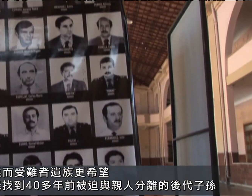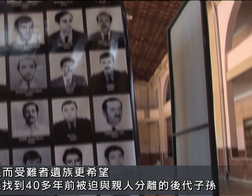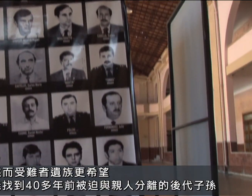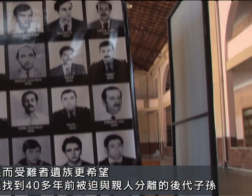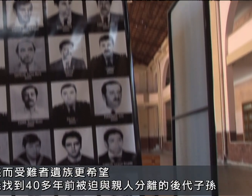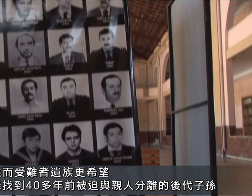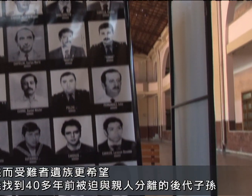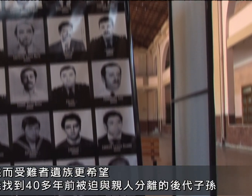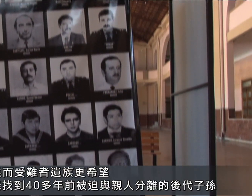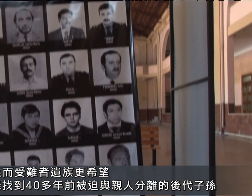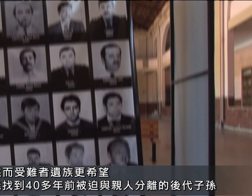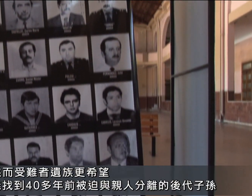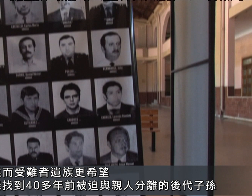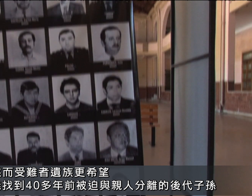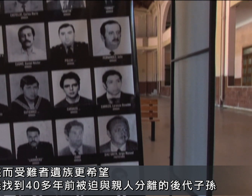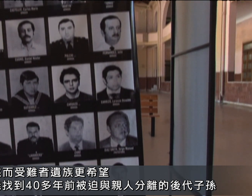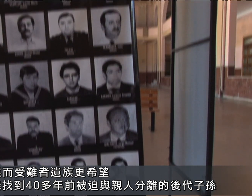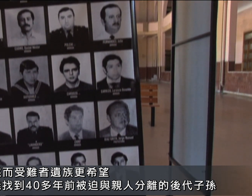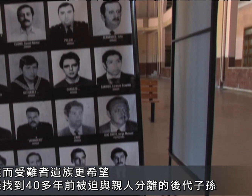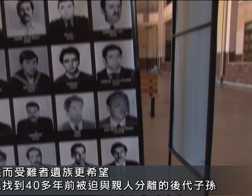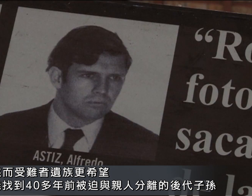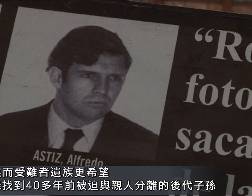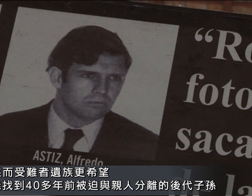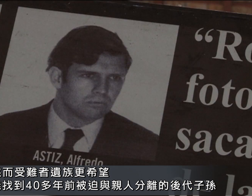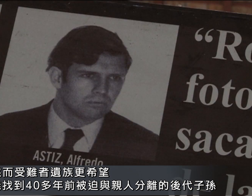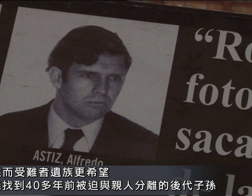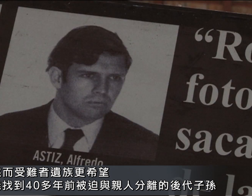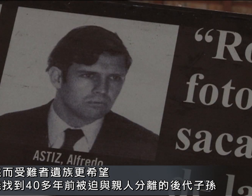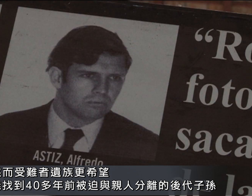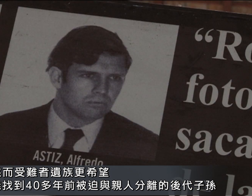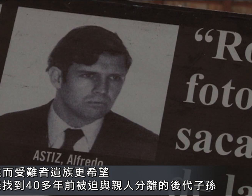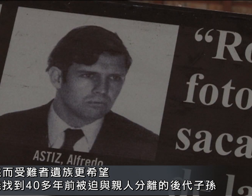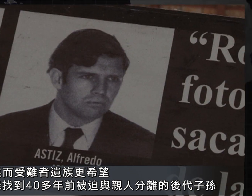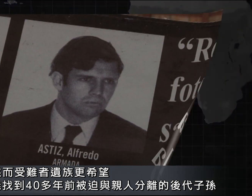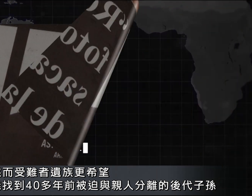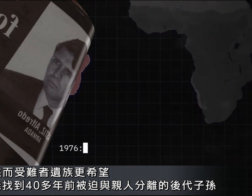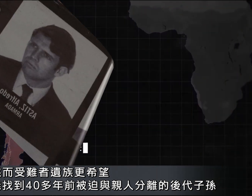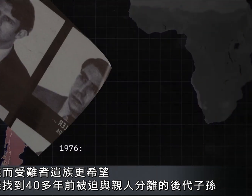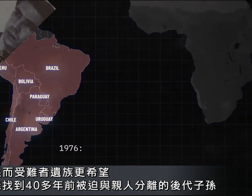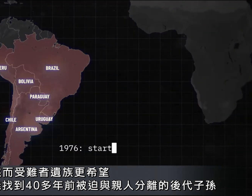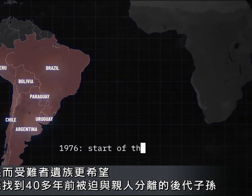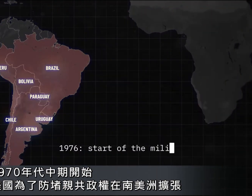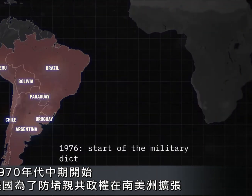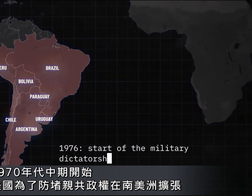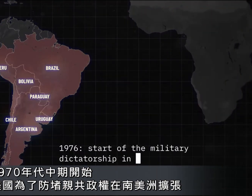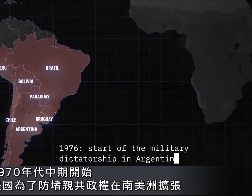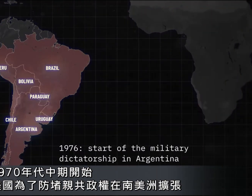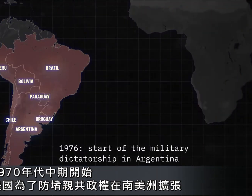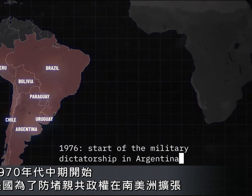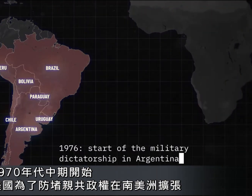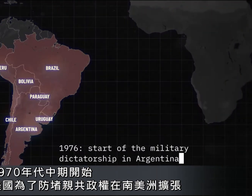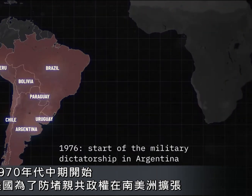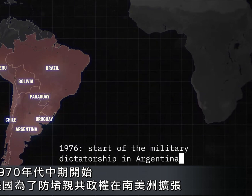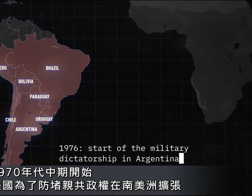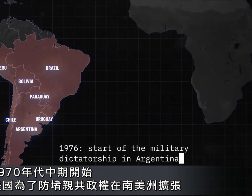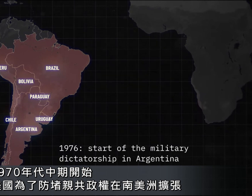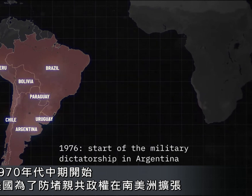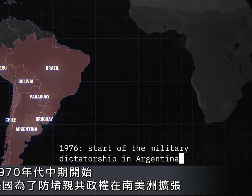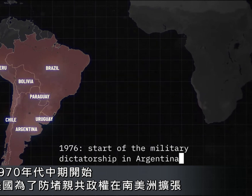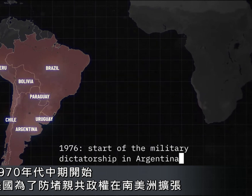遗族更希望能找到40多年前被迫与亲人分离的后代子孙。1970年代中期开始，美国为了防堵亲共政